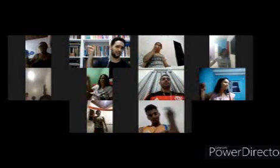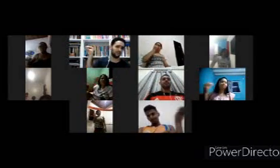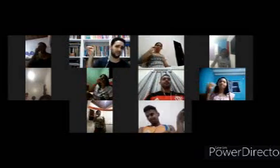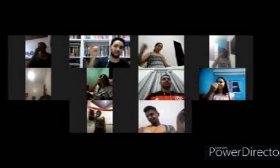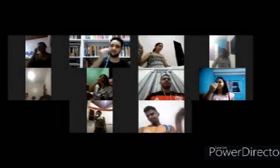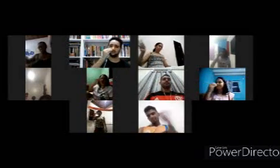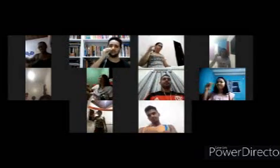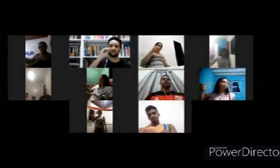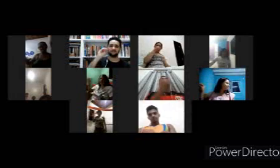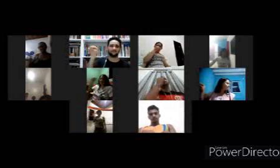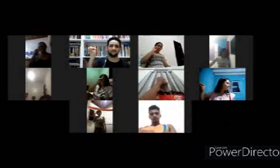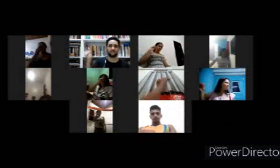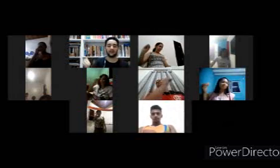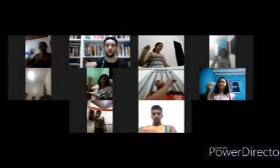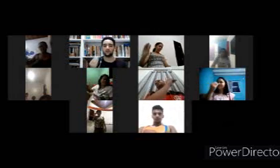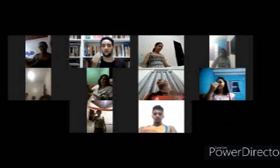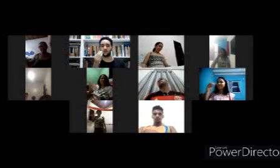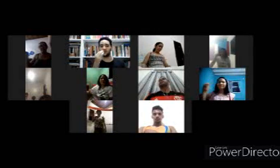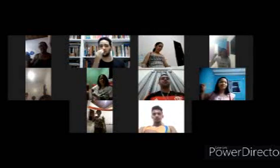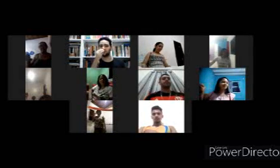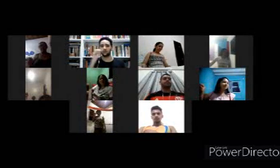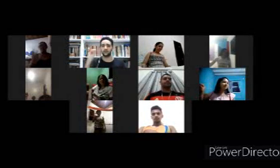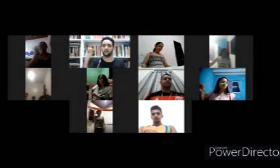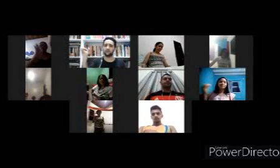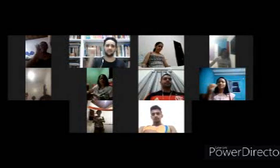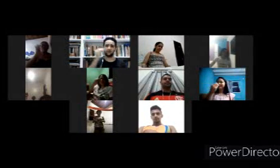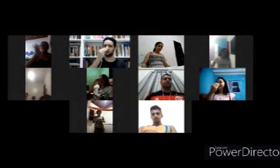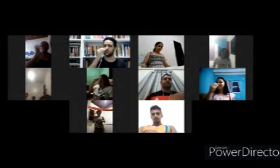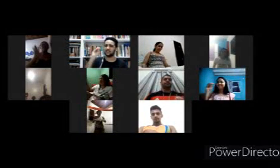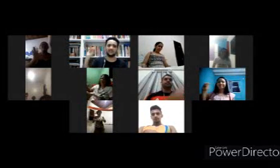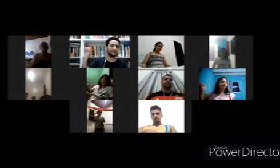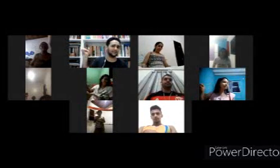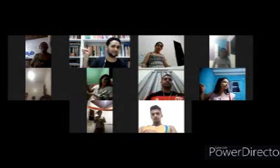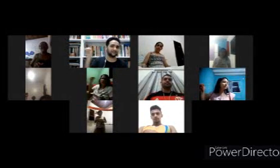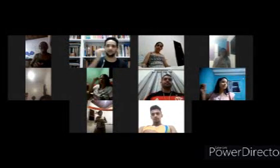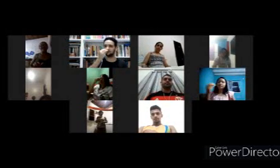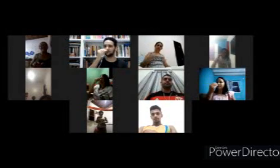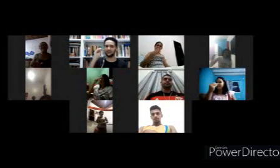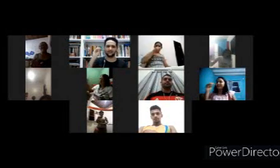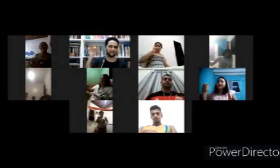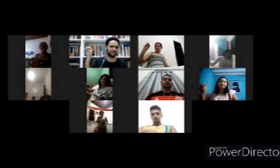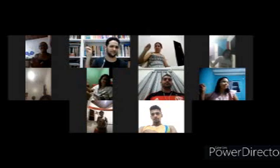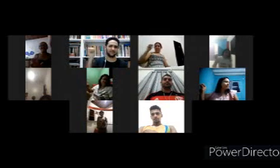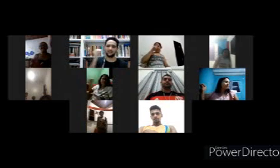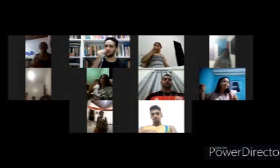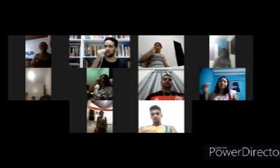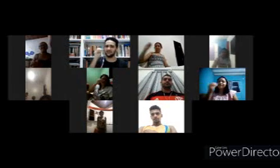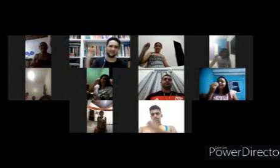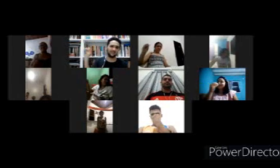Desprezo. É como se fosse quase um nojento. Nojenta. Aí, faz assim. Tá desprezando.